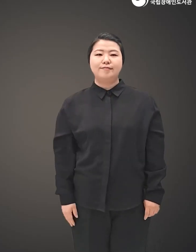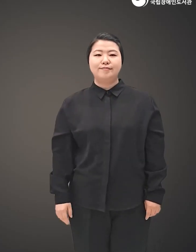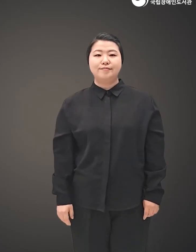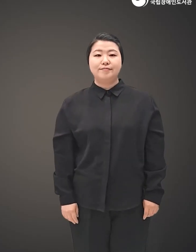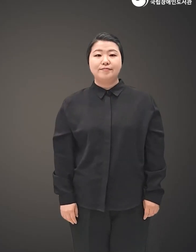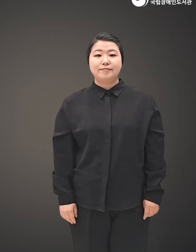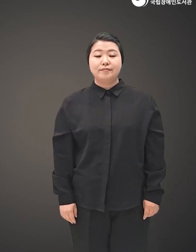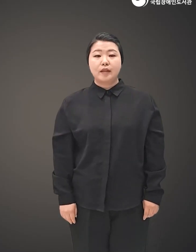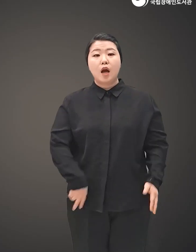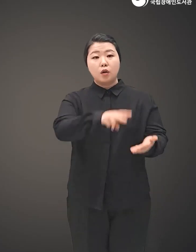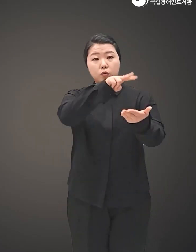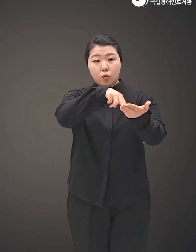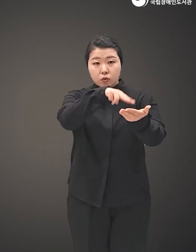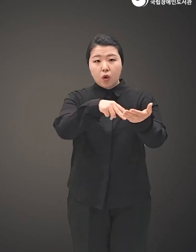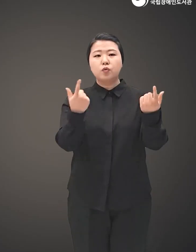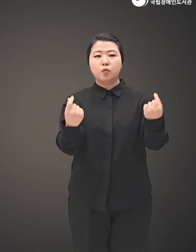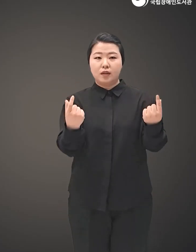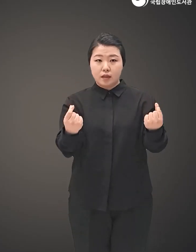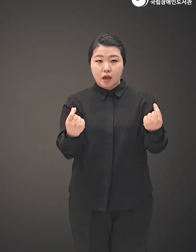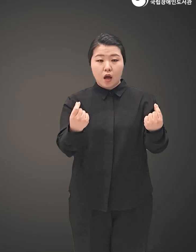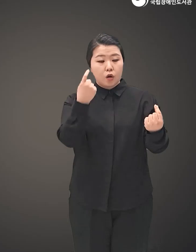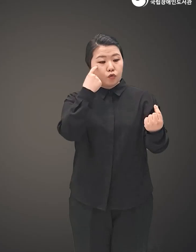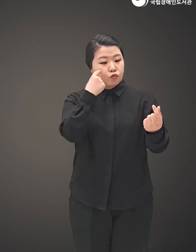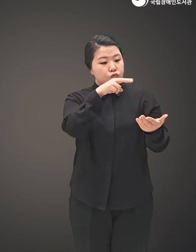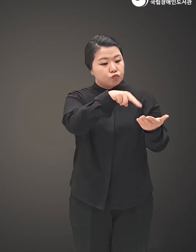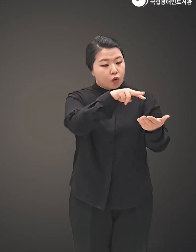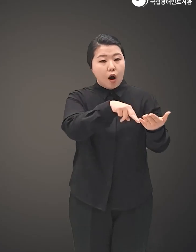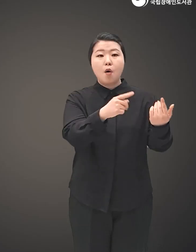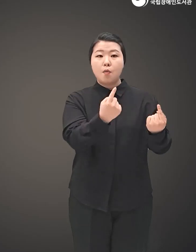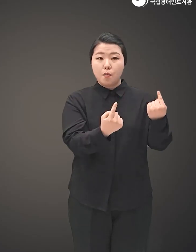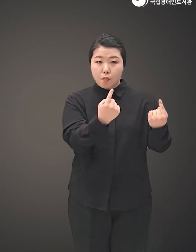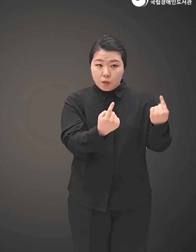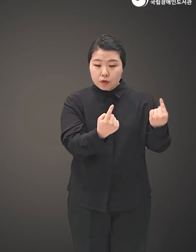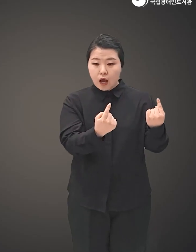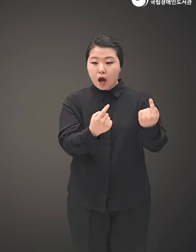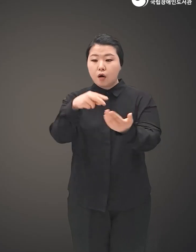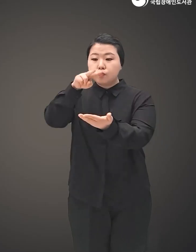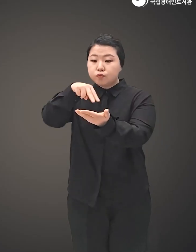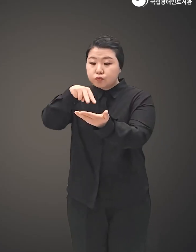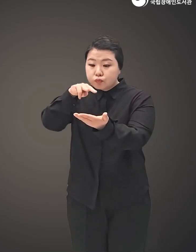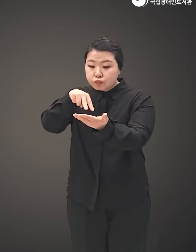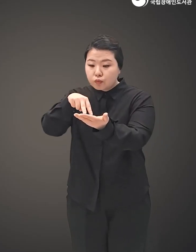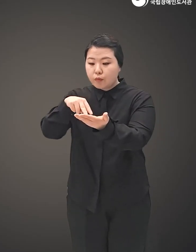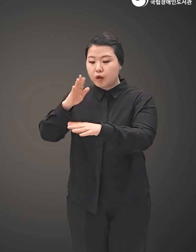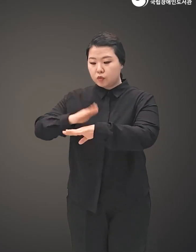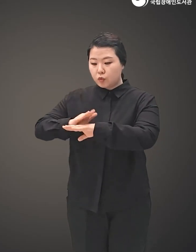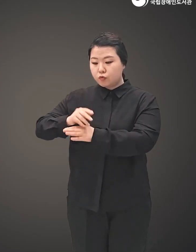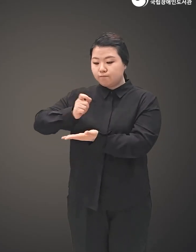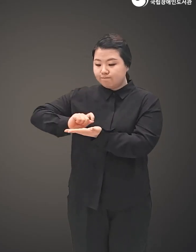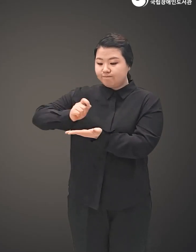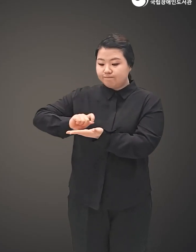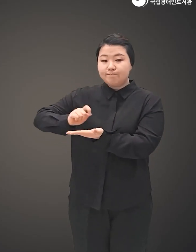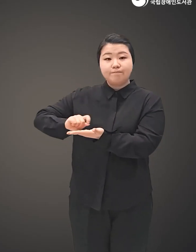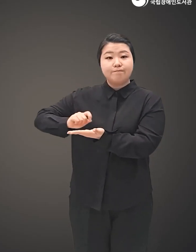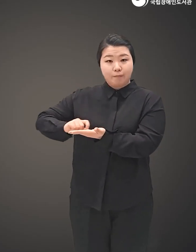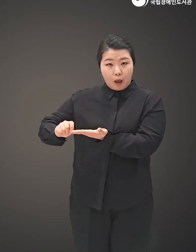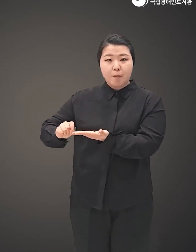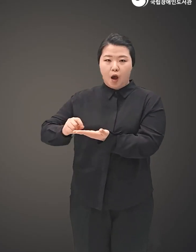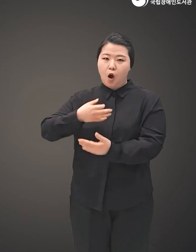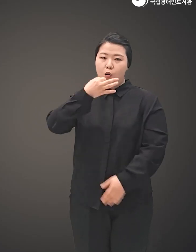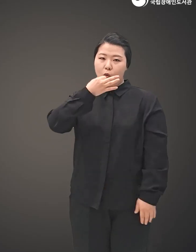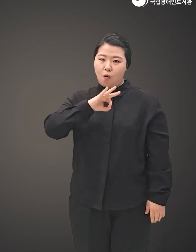있는 것이죠. 독서도 똑같거든요. 눈으로만 독서하는 게 아니라 손으로 독서하는 것이 훨씬 더